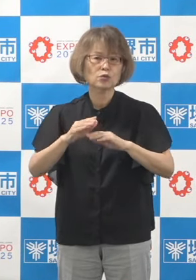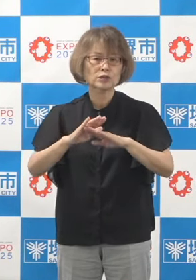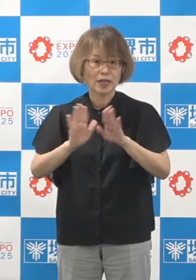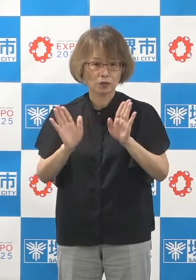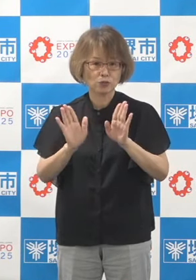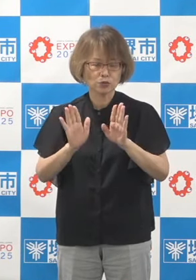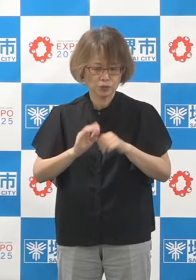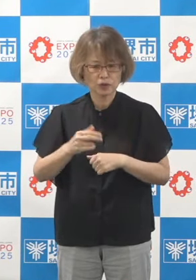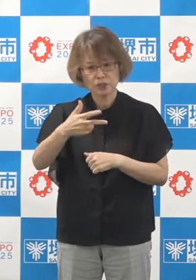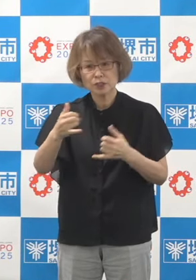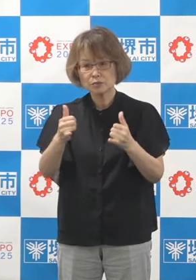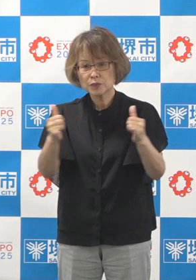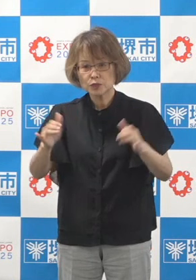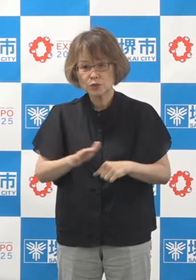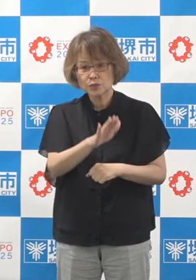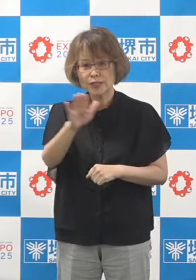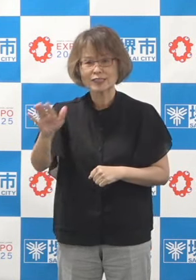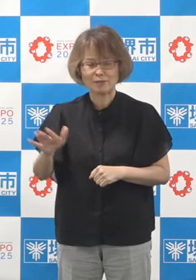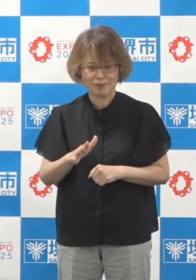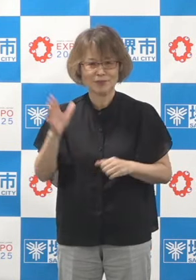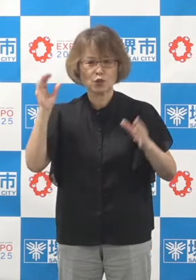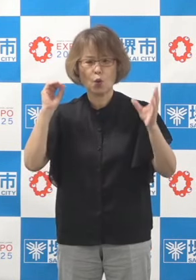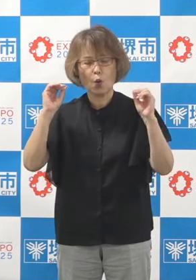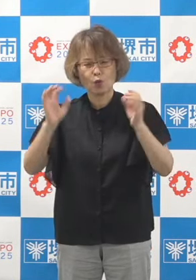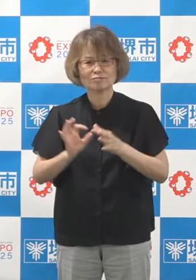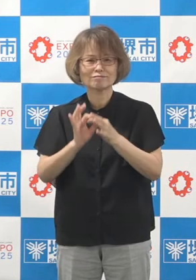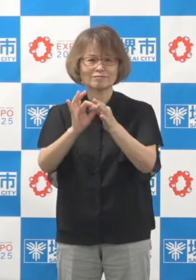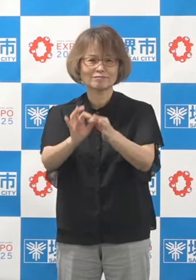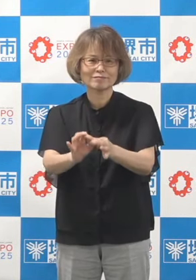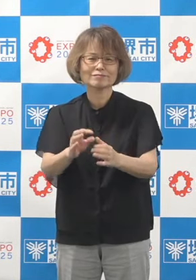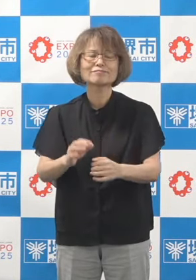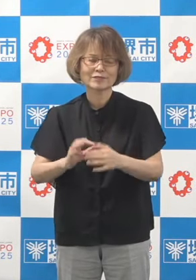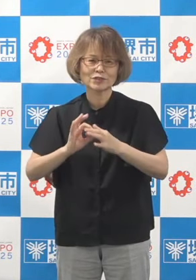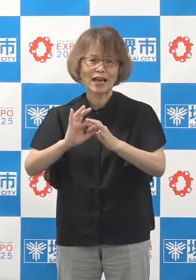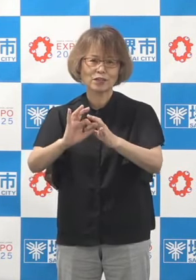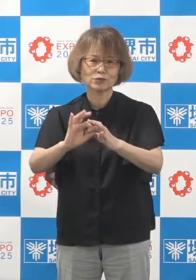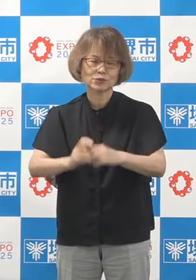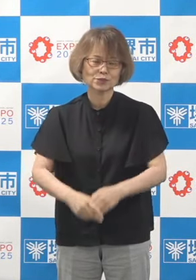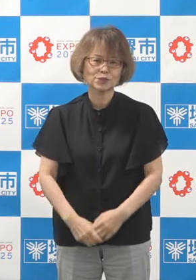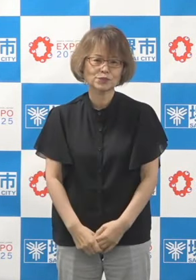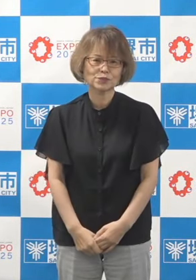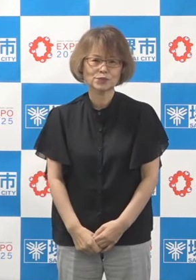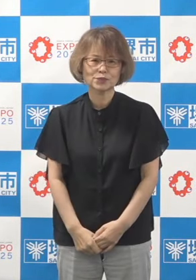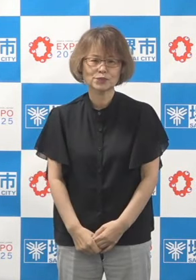適切かつ迅速に情報をお届けします。